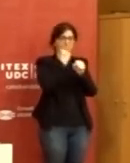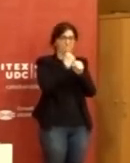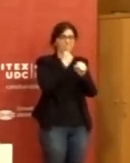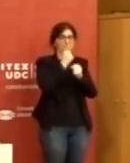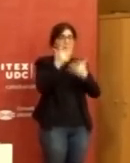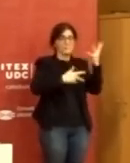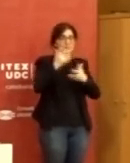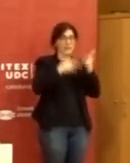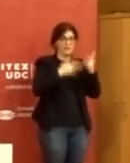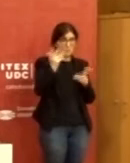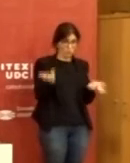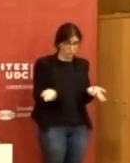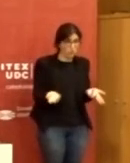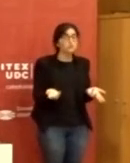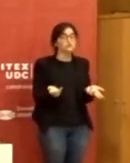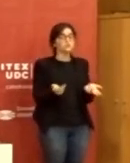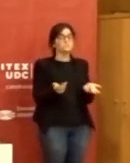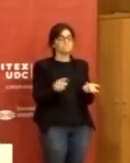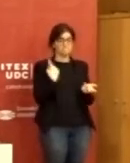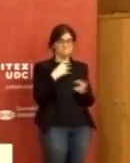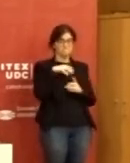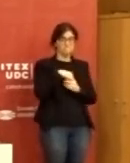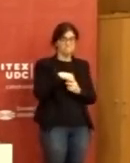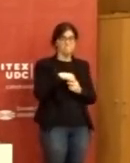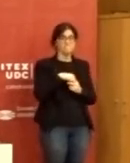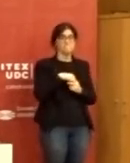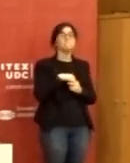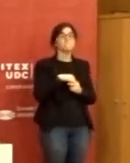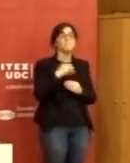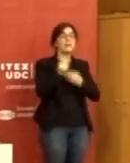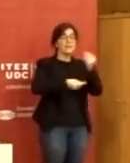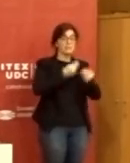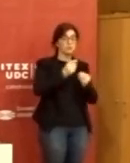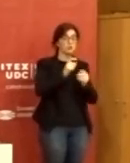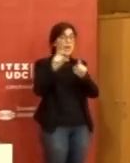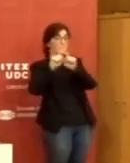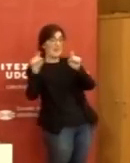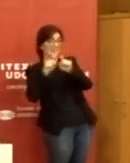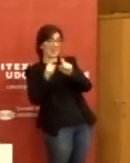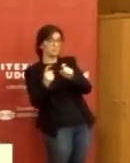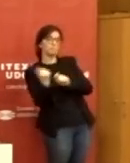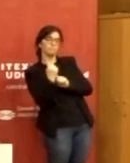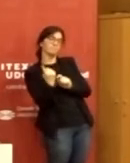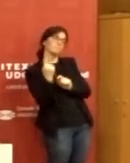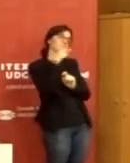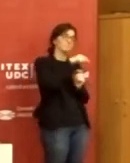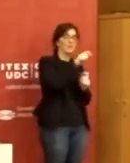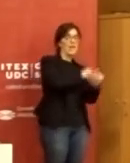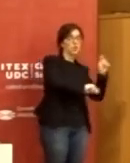de la organización, en donde lo hicimos con alianza con una asociación de especialistas